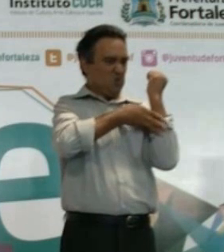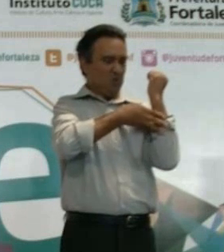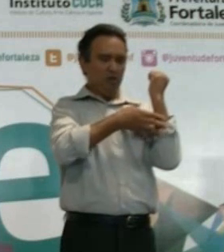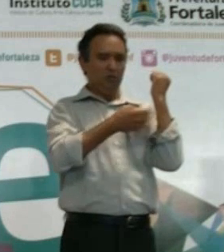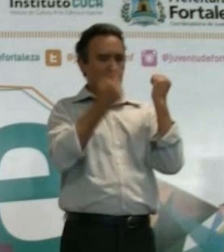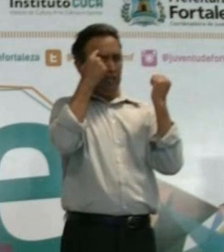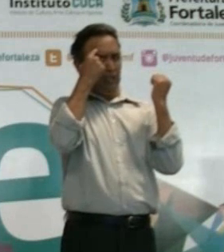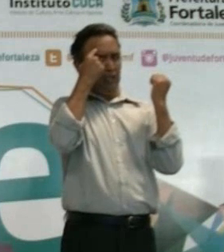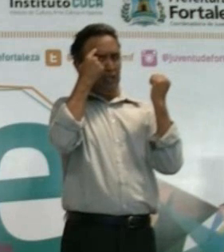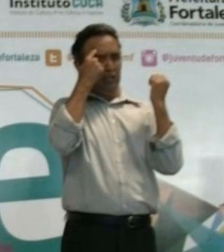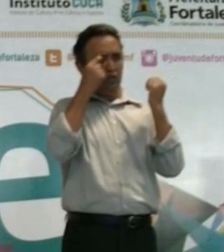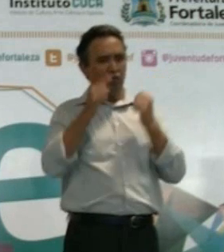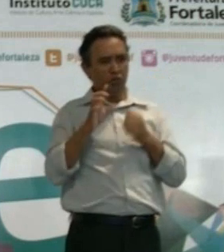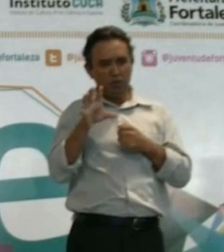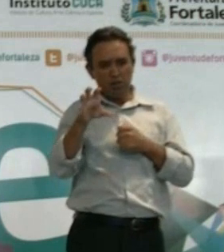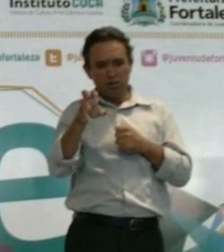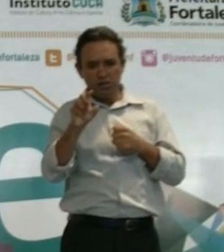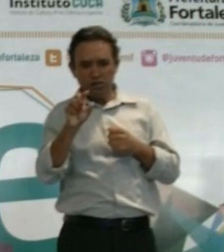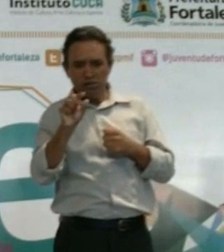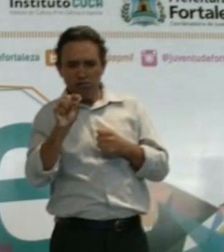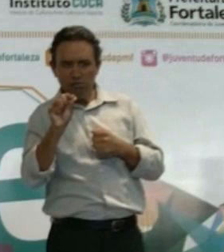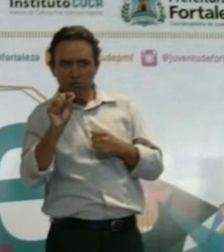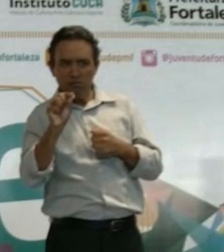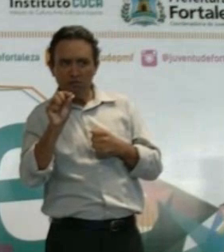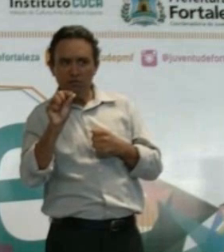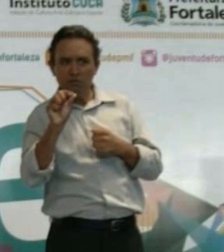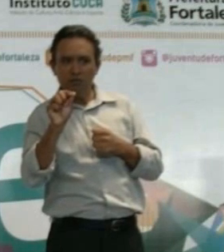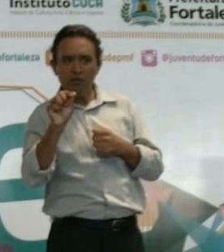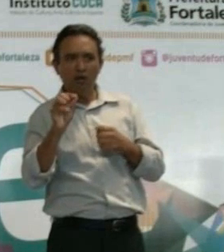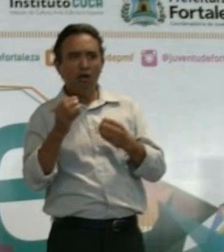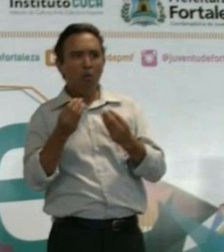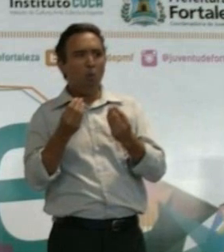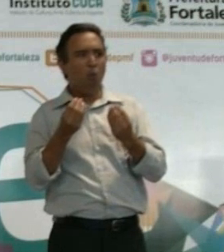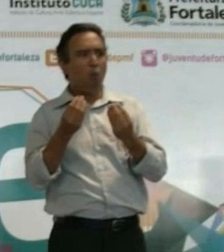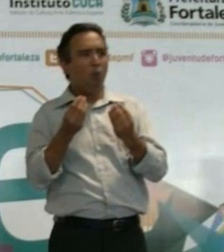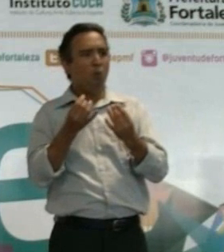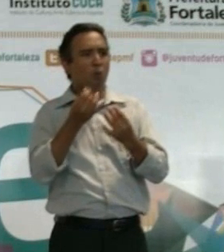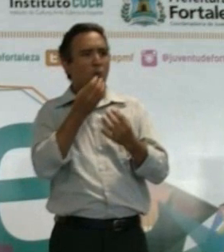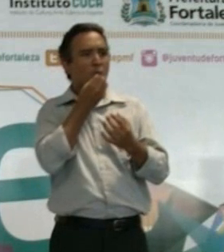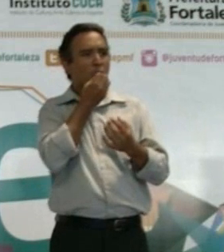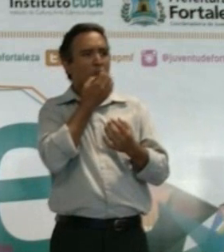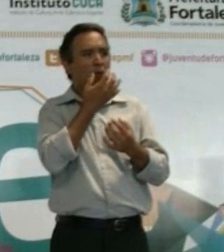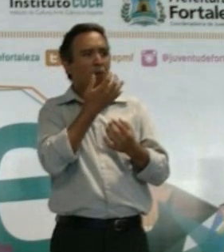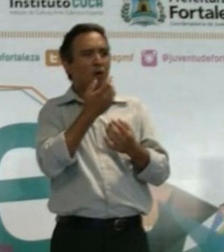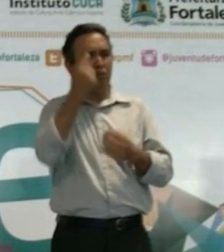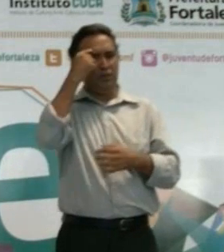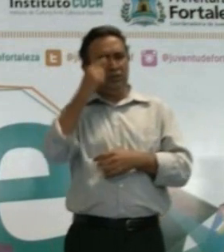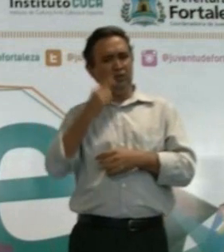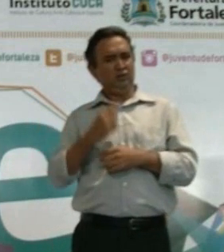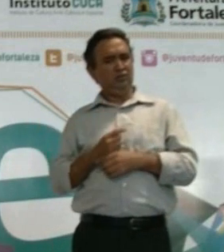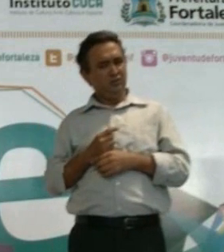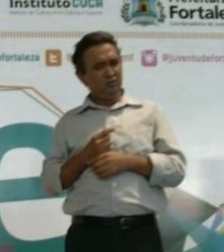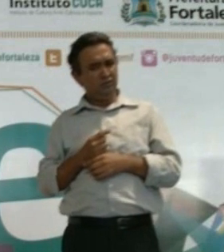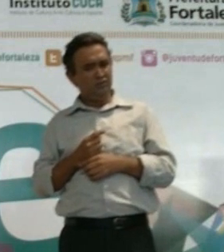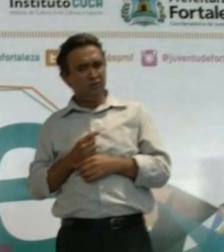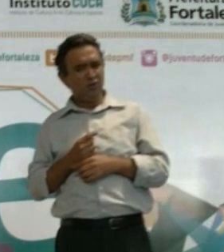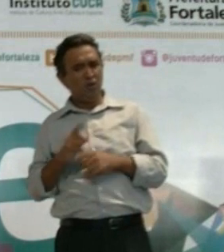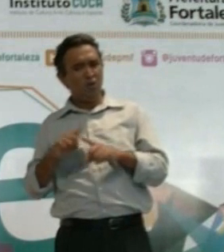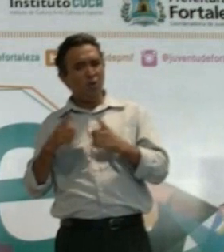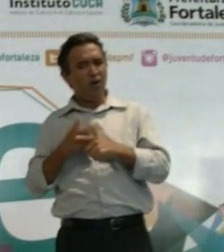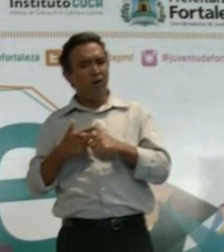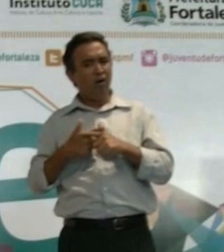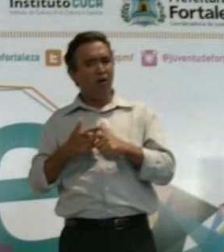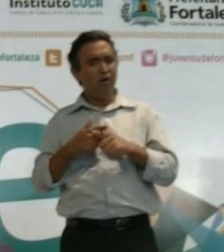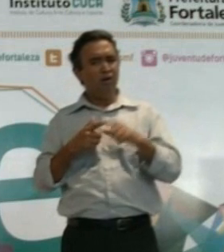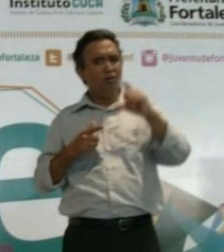bem bonitinho, bem fofinho também. R$4, o outro R$7,50. Aí eu, meu irmão, tem alguma maracutaia aqui. Então eu fui olhar, aí eu